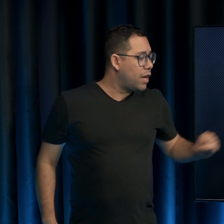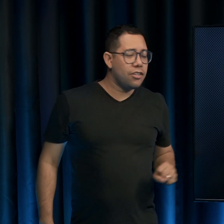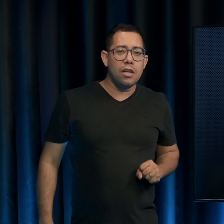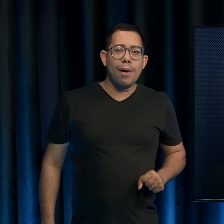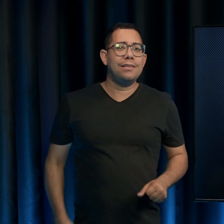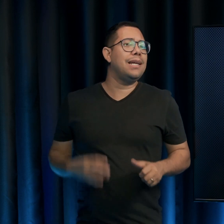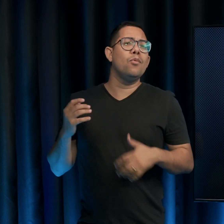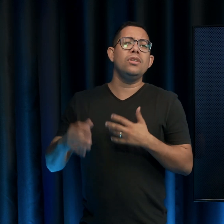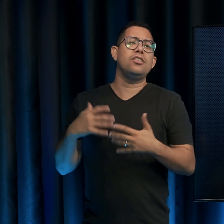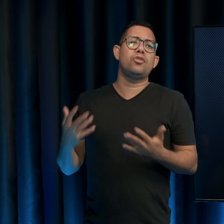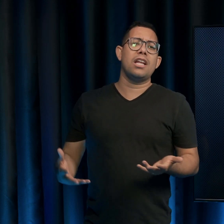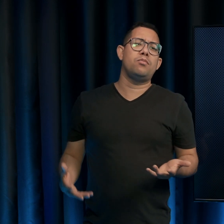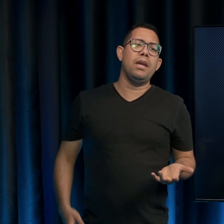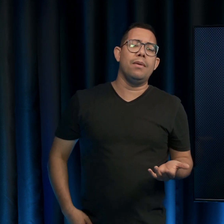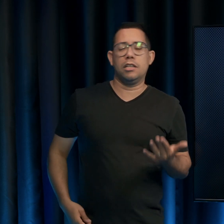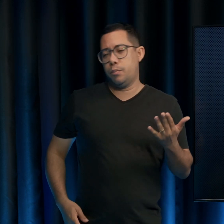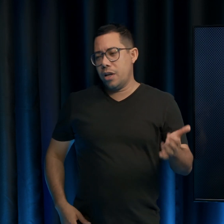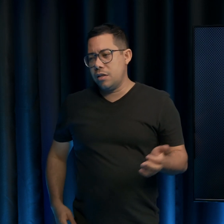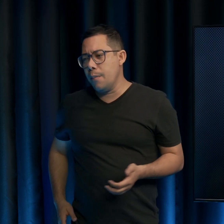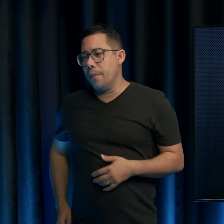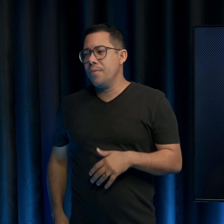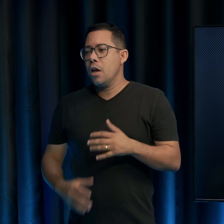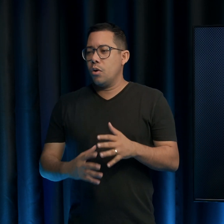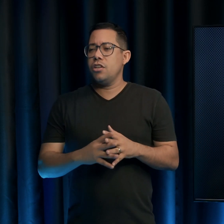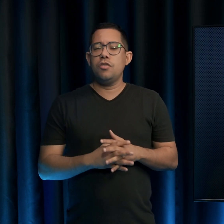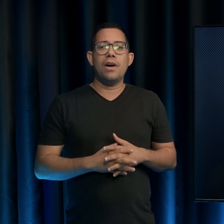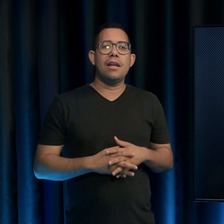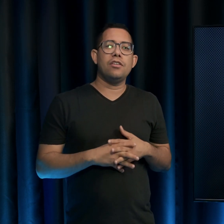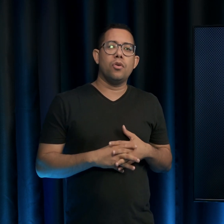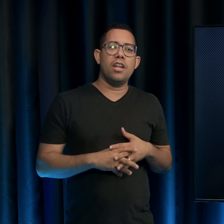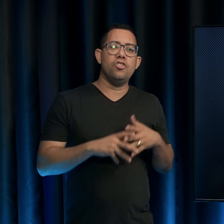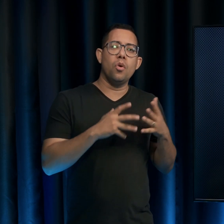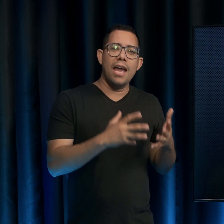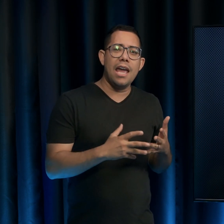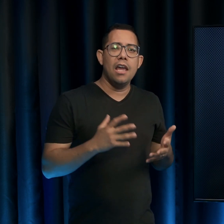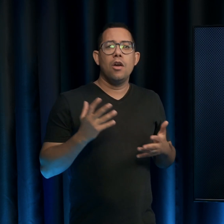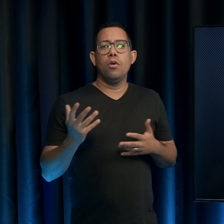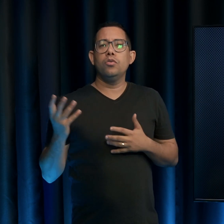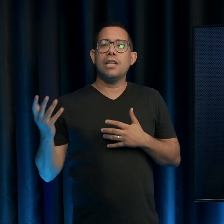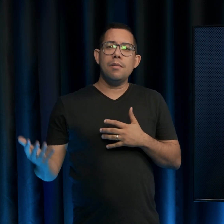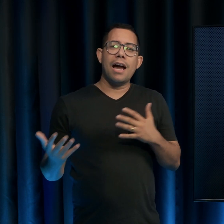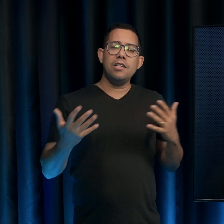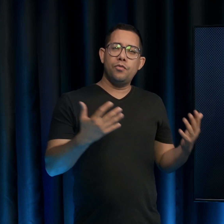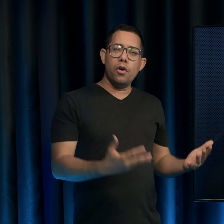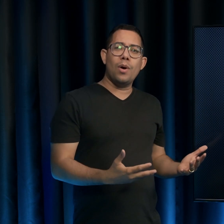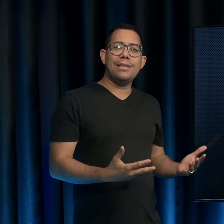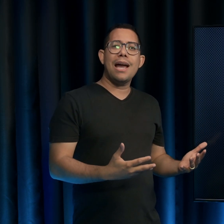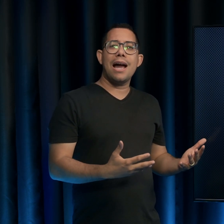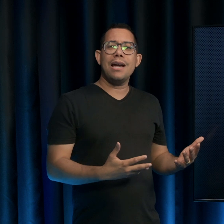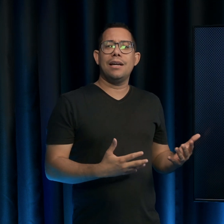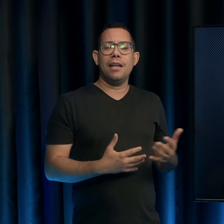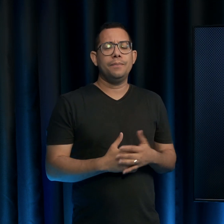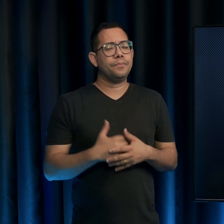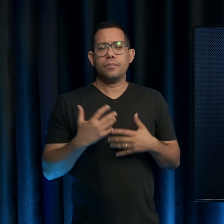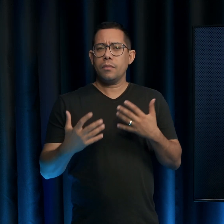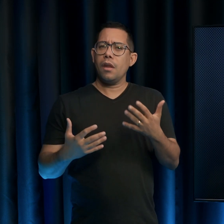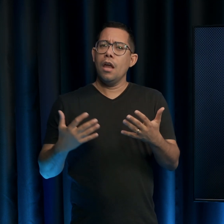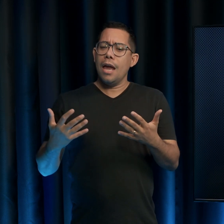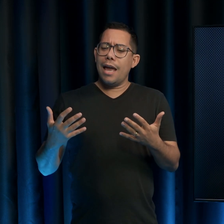de animais, tem muitas histórias bíblicas, por exemplo, quando a gente fala na história de Noé, quando os animais foram até a arca, né? Eles